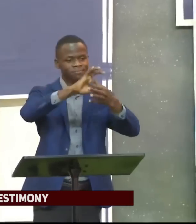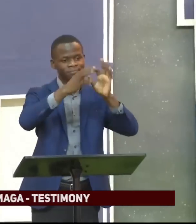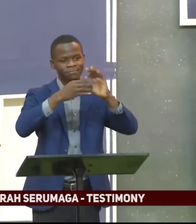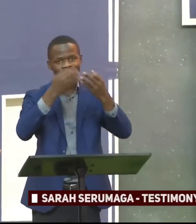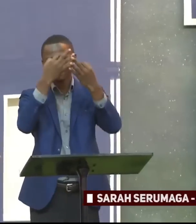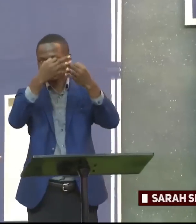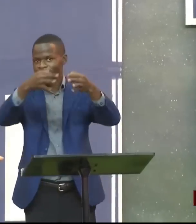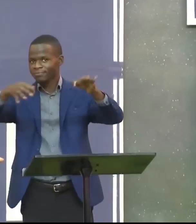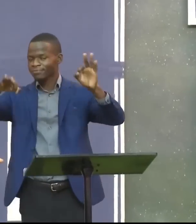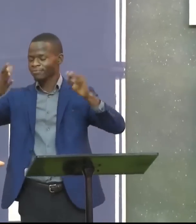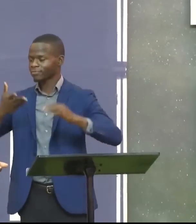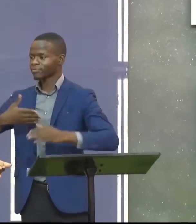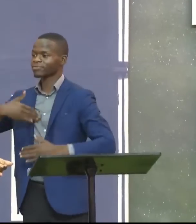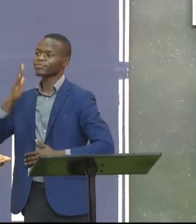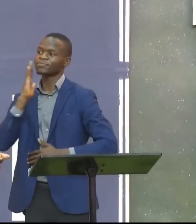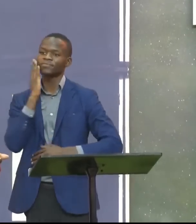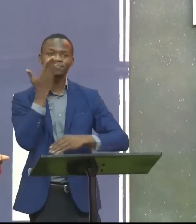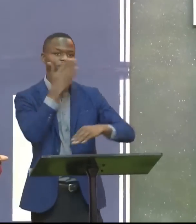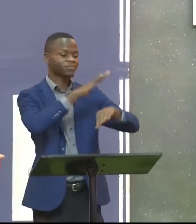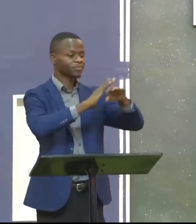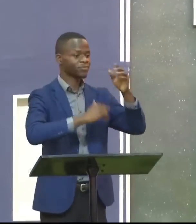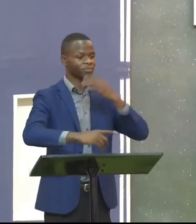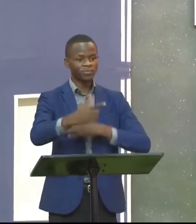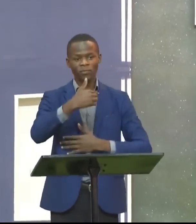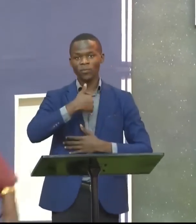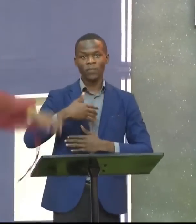njegere zasiba